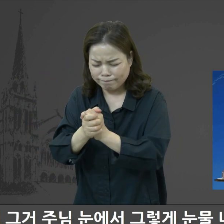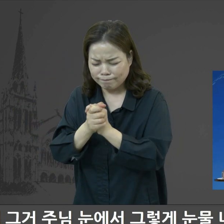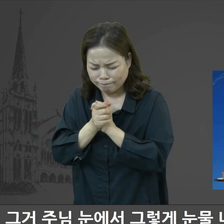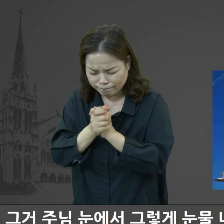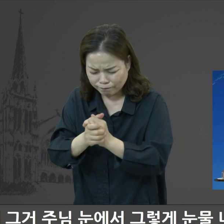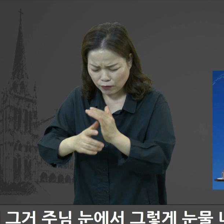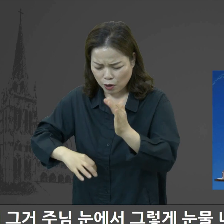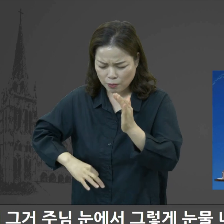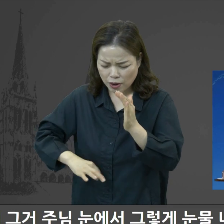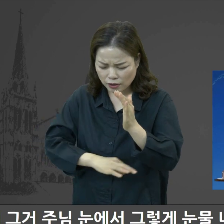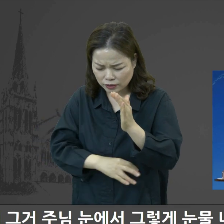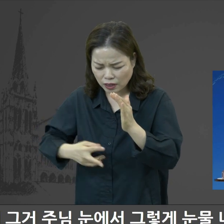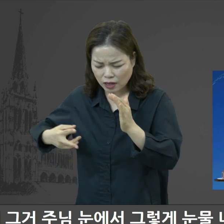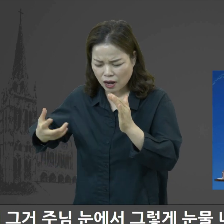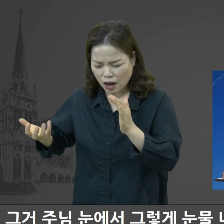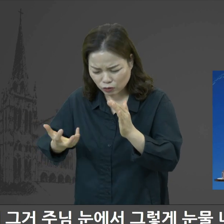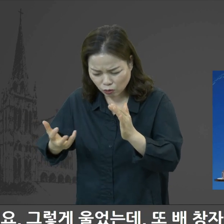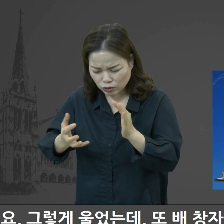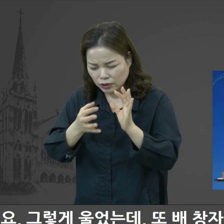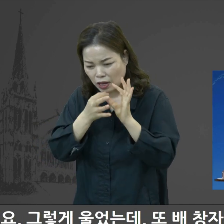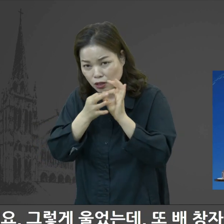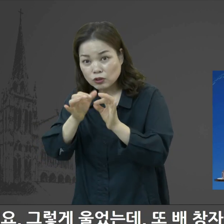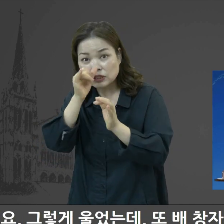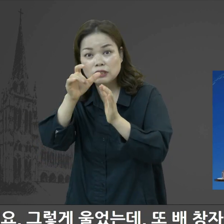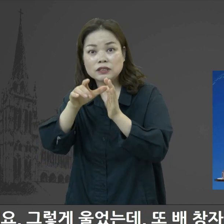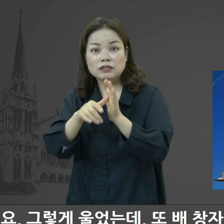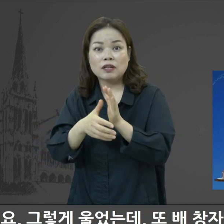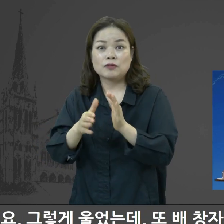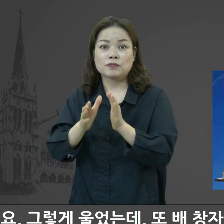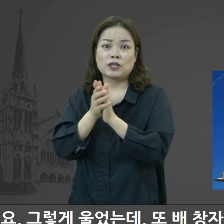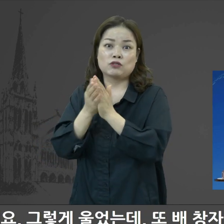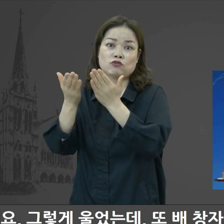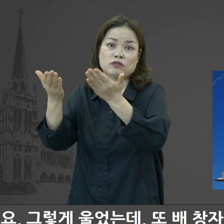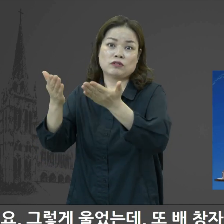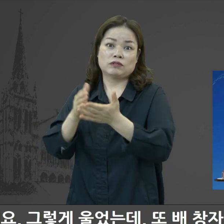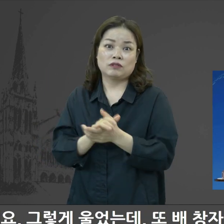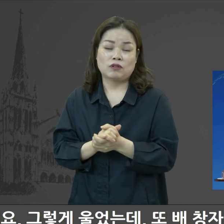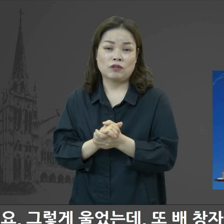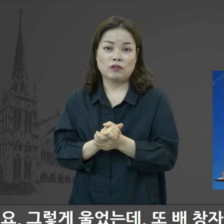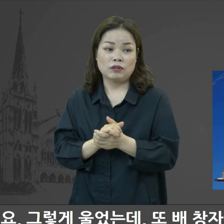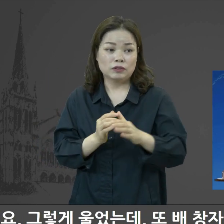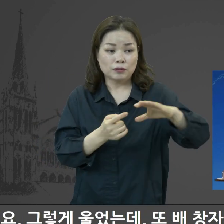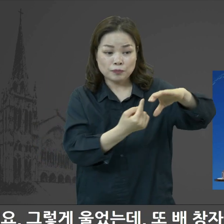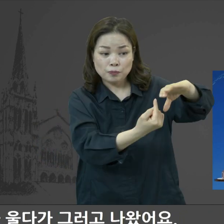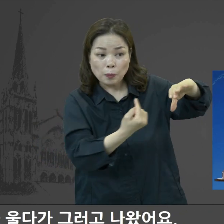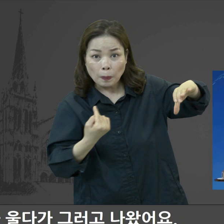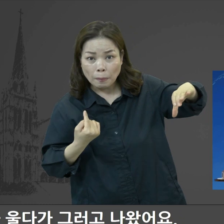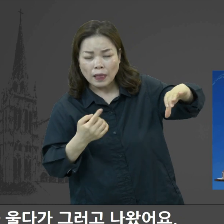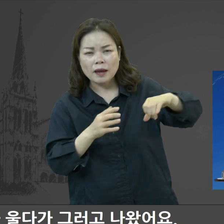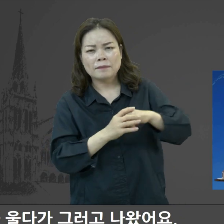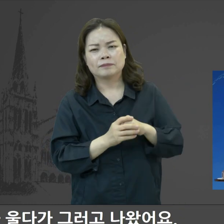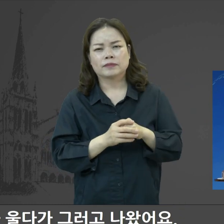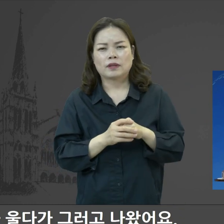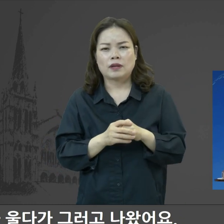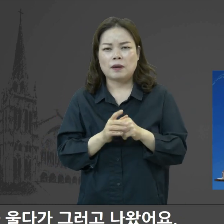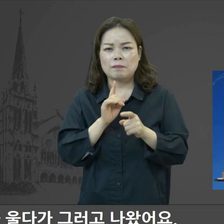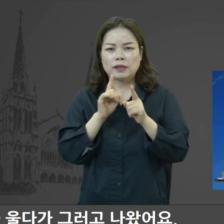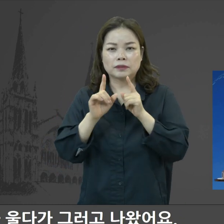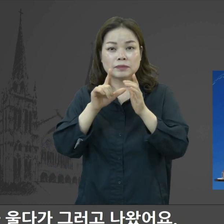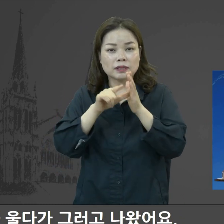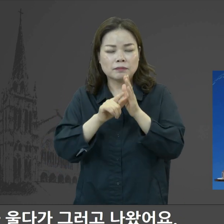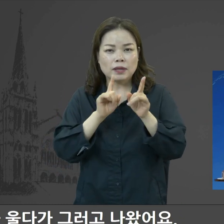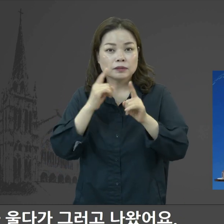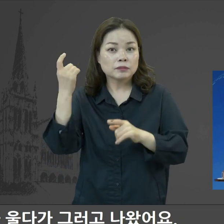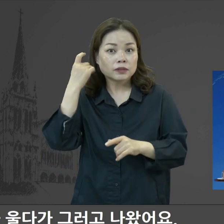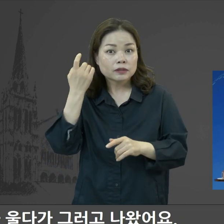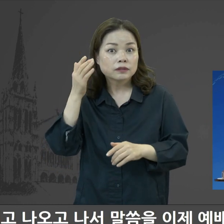끊어지더라고요. 그렇게 한참을 울다가 그러고 나왔어요. 그러고 나오고 나서 말씀을 이제 예배 시간이 돼갖고